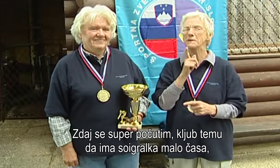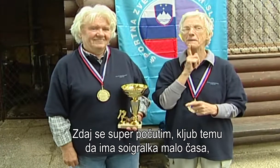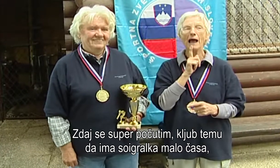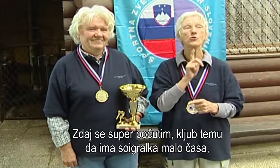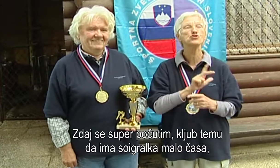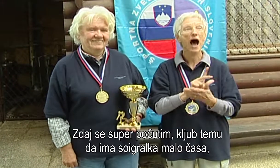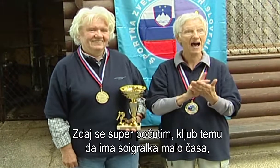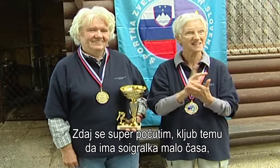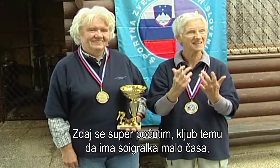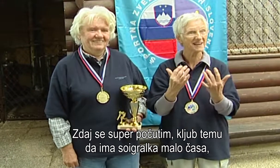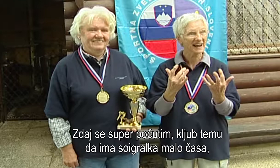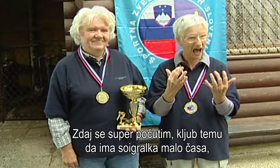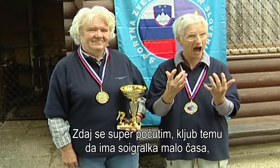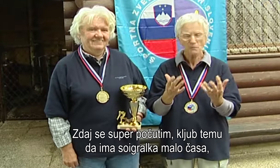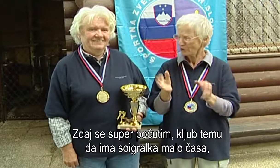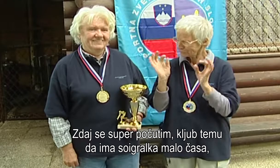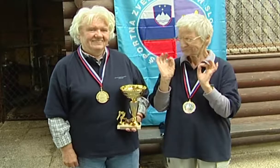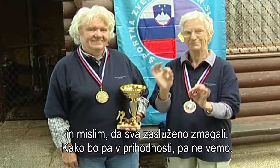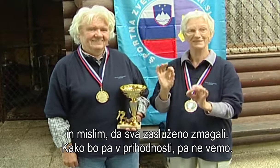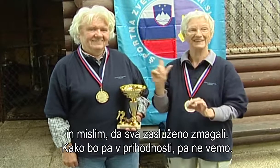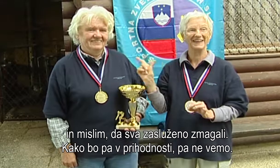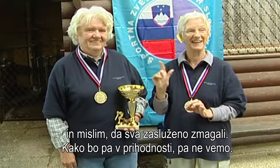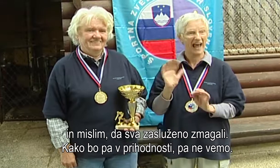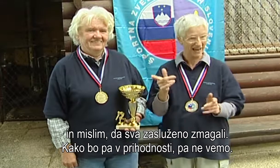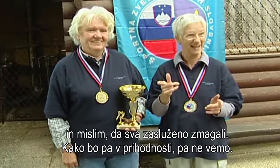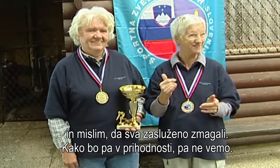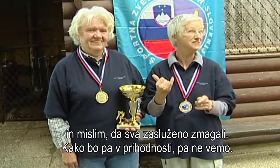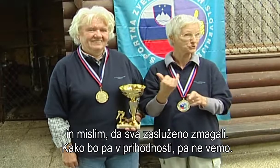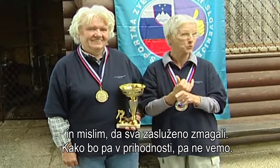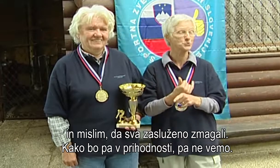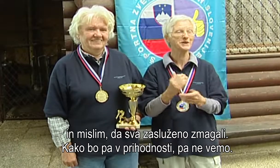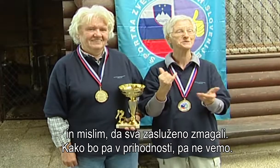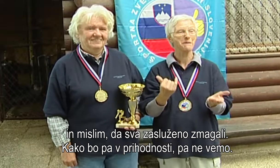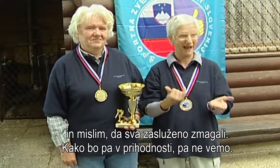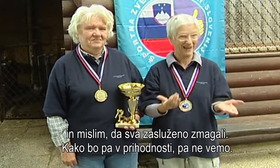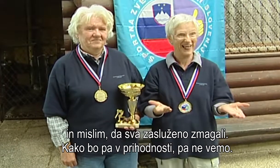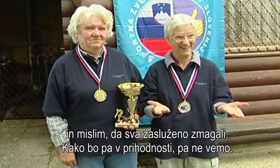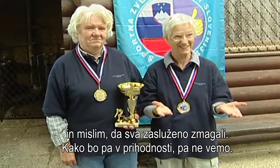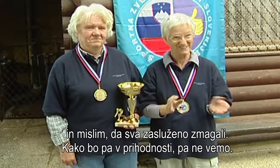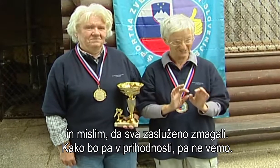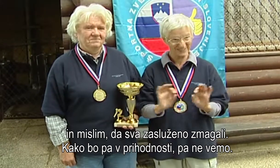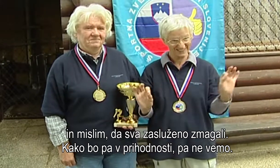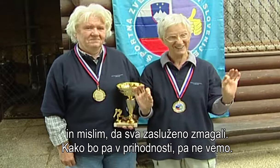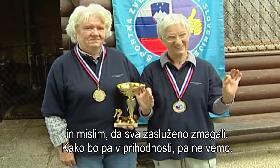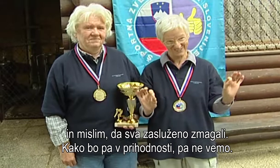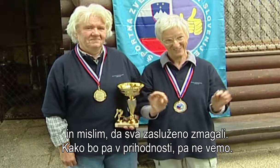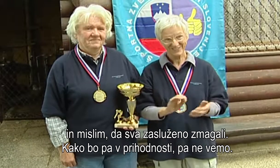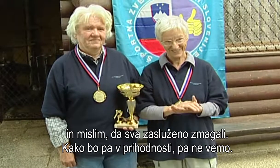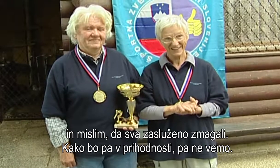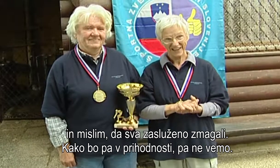super počutim, kljub temu, da je moja soigralka malo časa in da mislim, da smo zasluženo